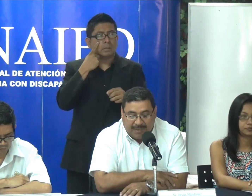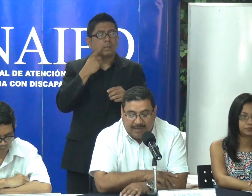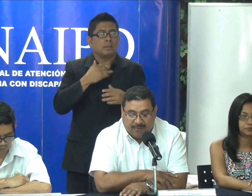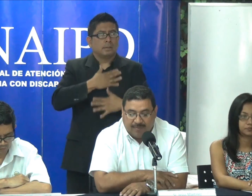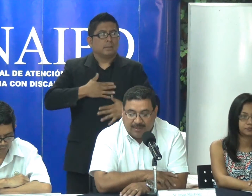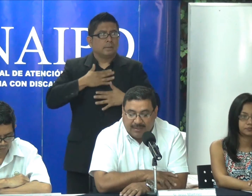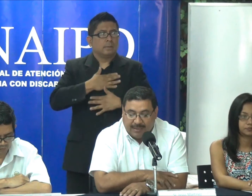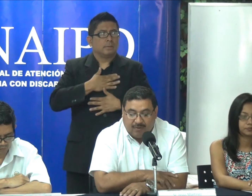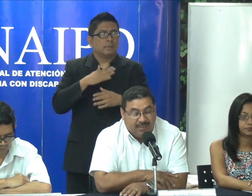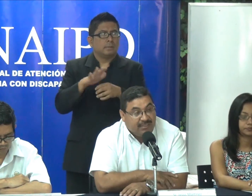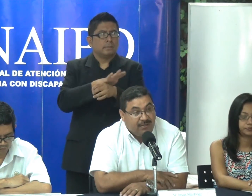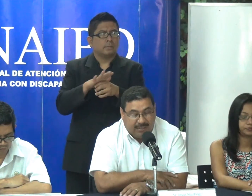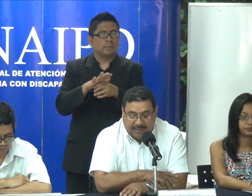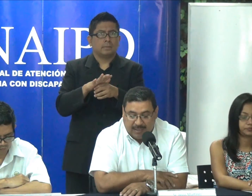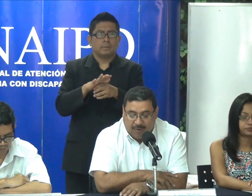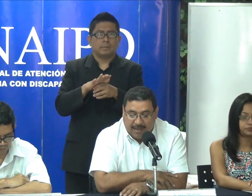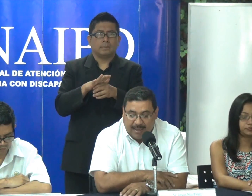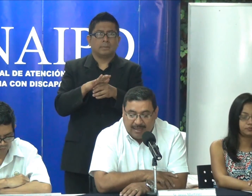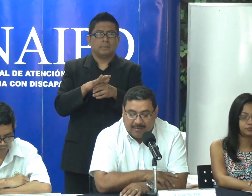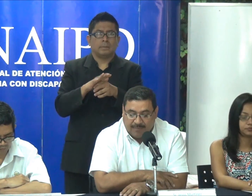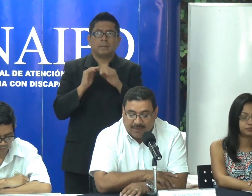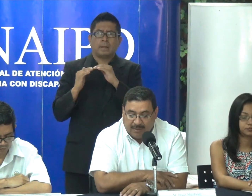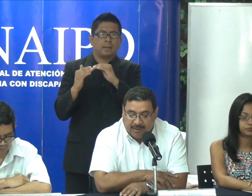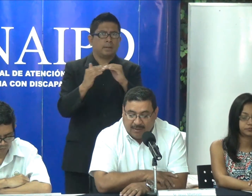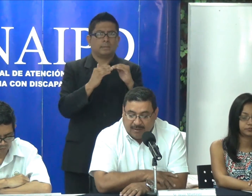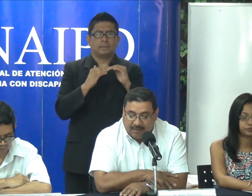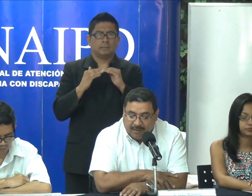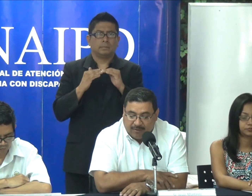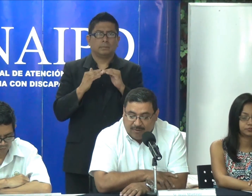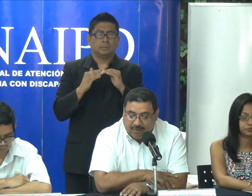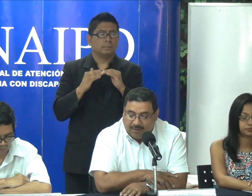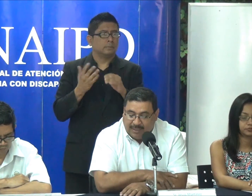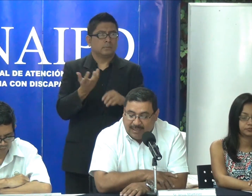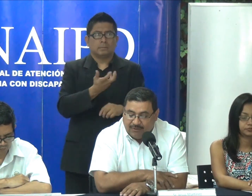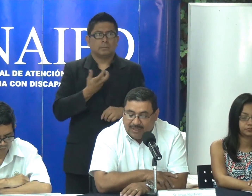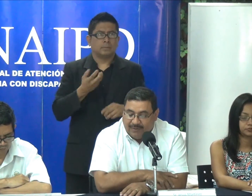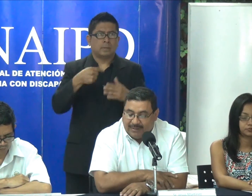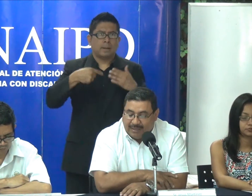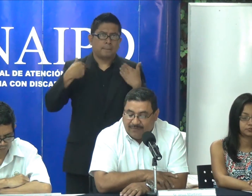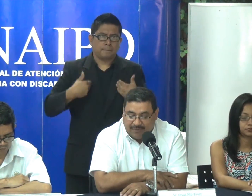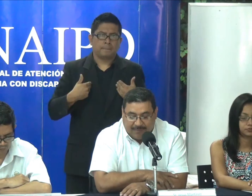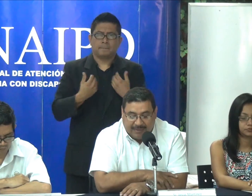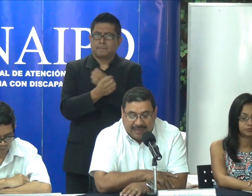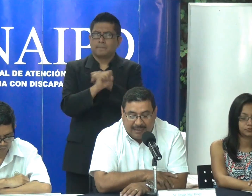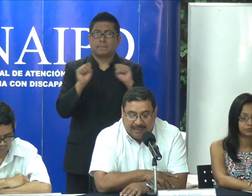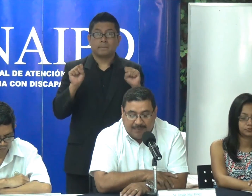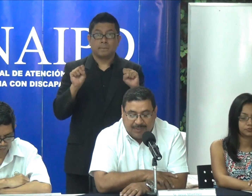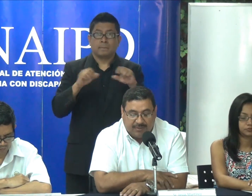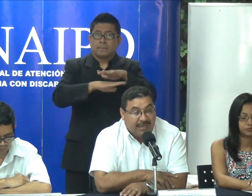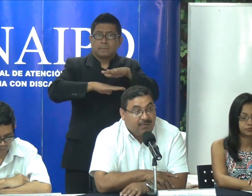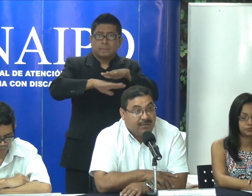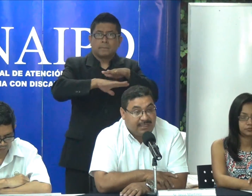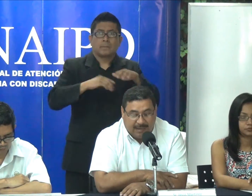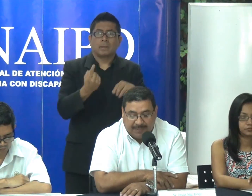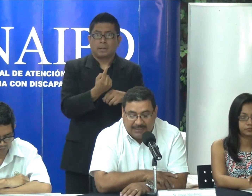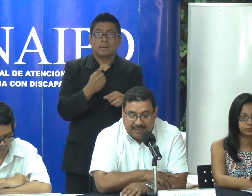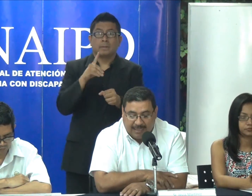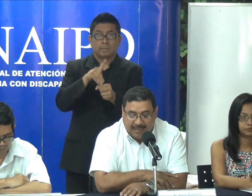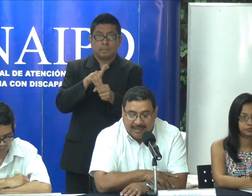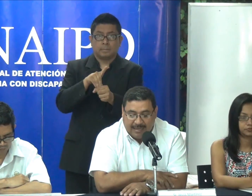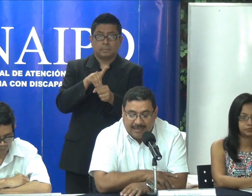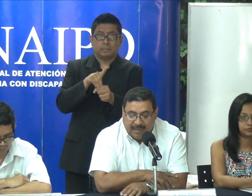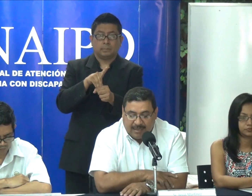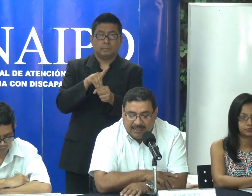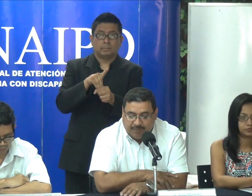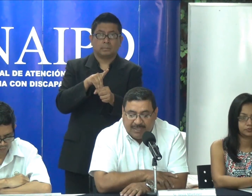disfrute pleno y en condiciones de igualdad de todos los derechos y libertades fundamentales de las personas con